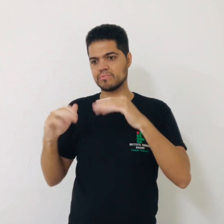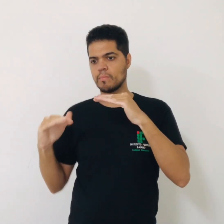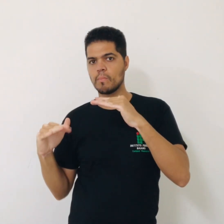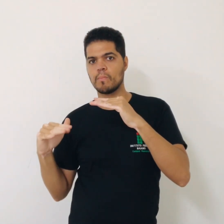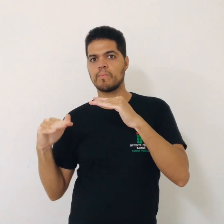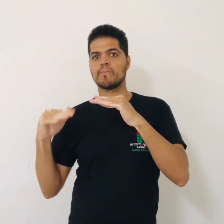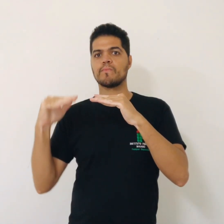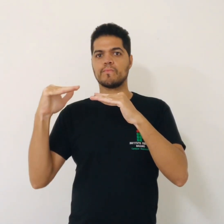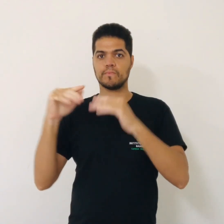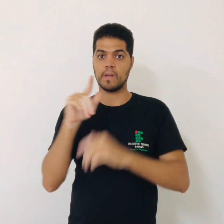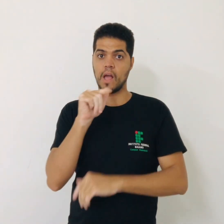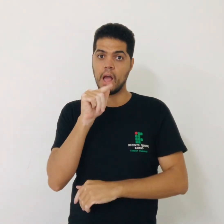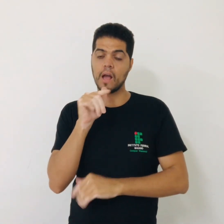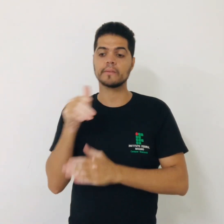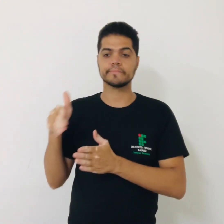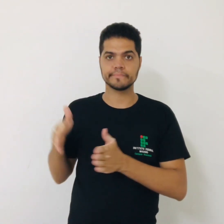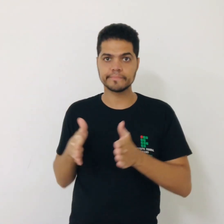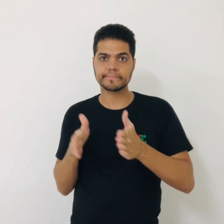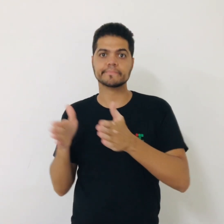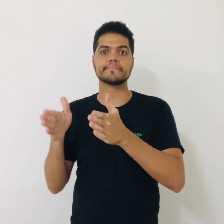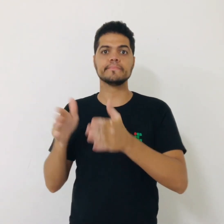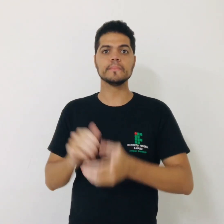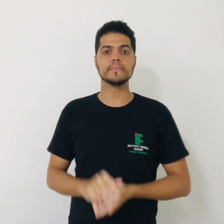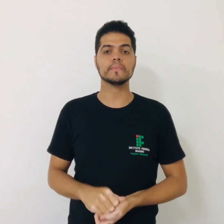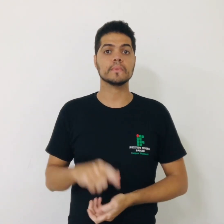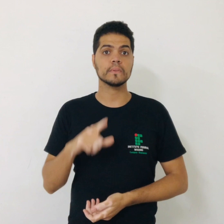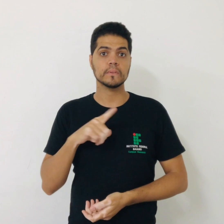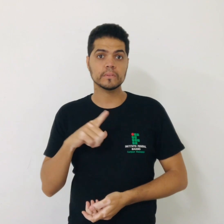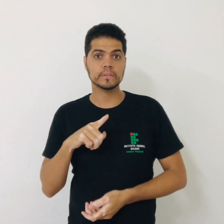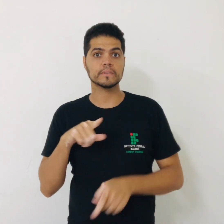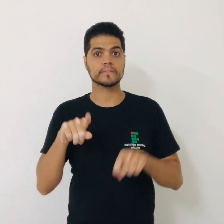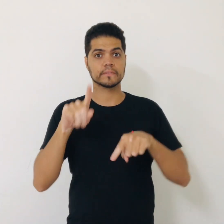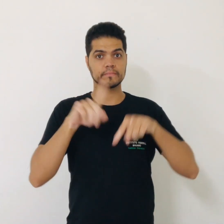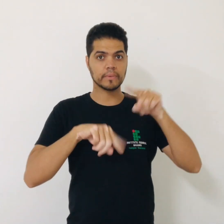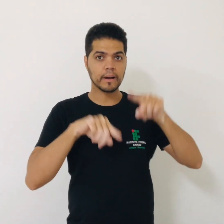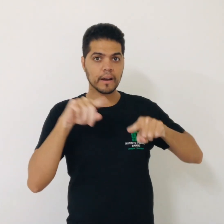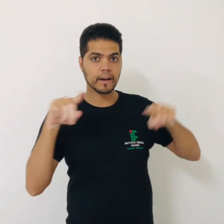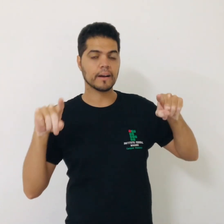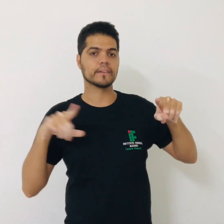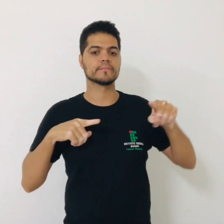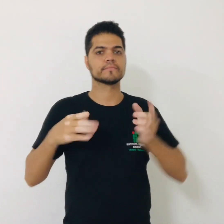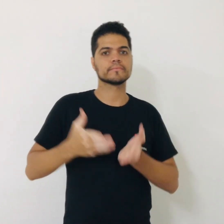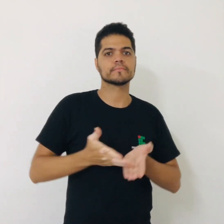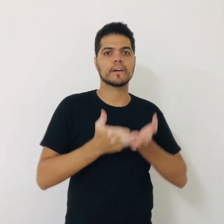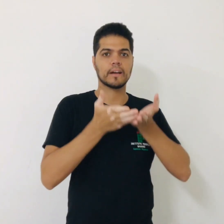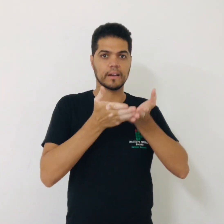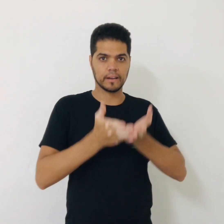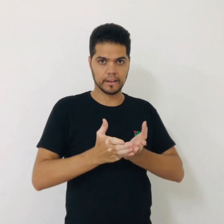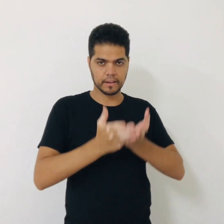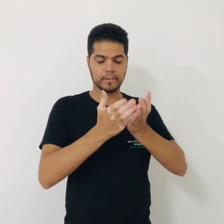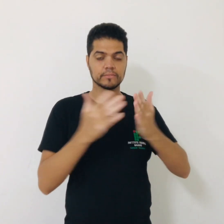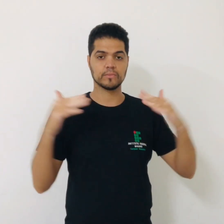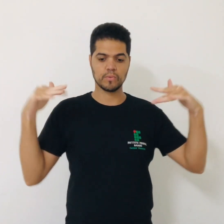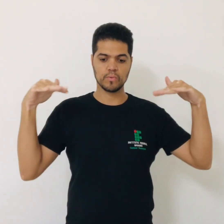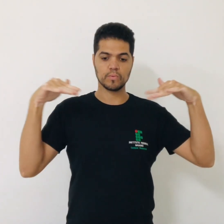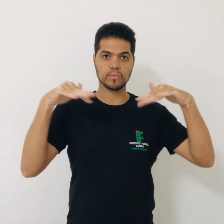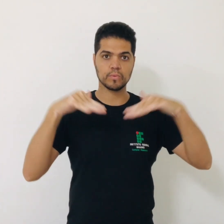As variações fluviais das bacias hidrográficas são de domínio principal do tipo pluvial.